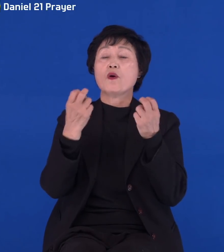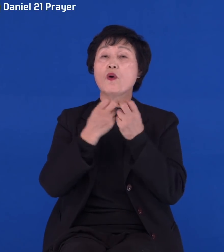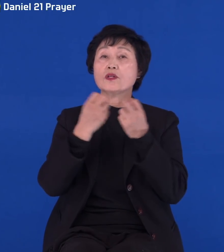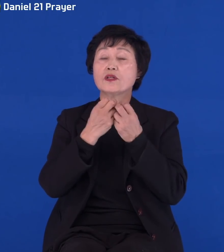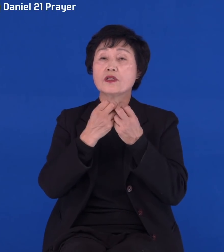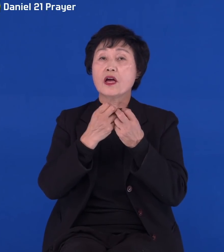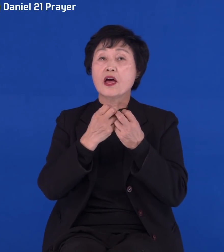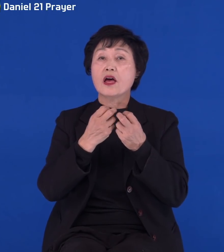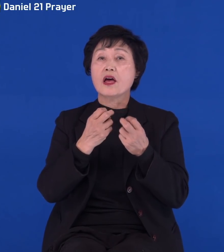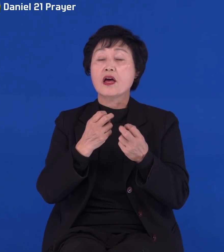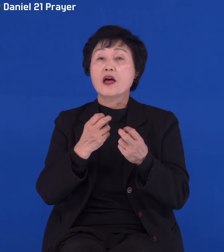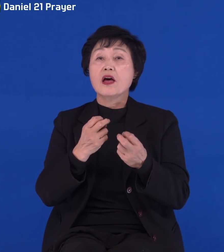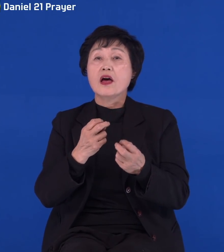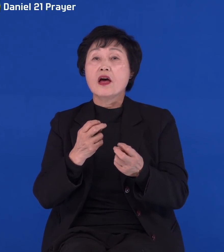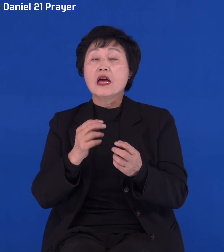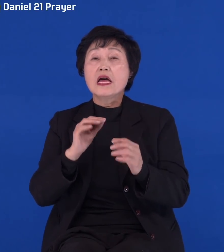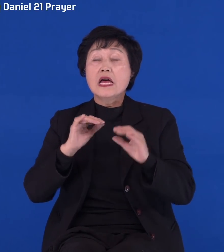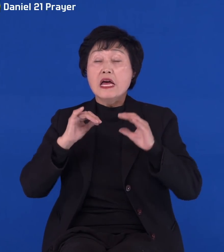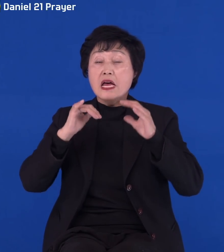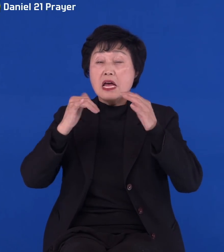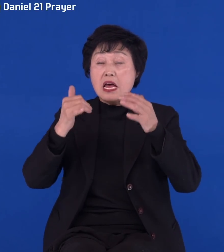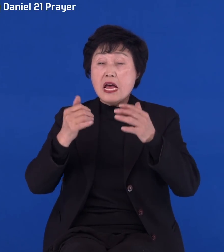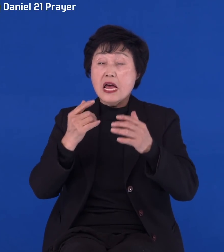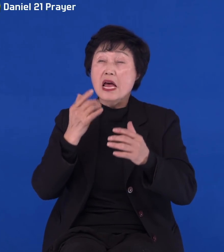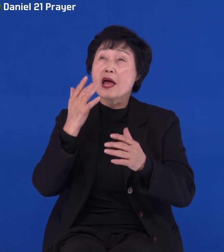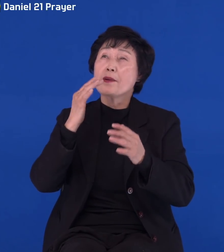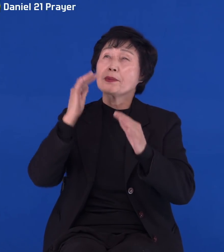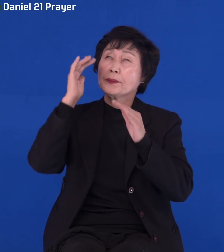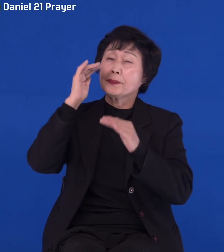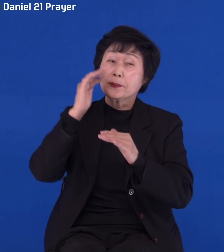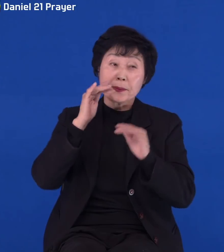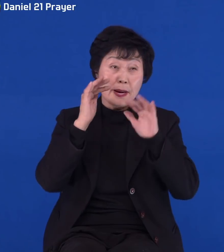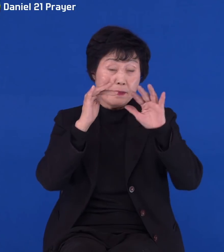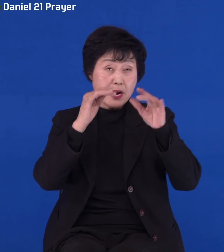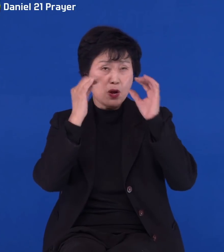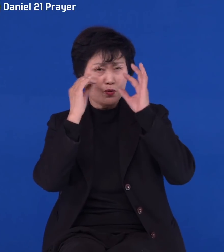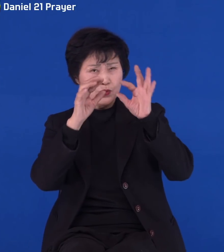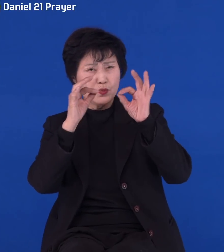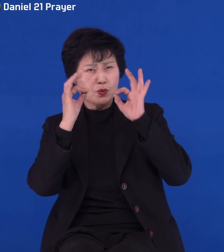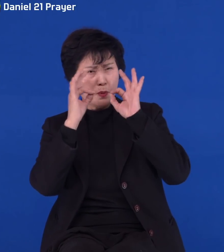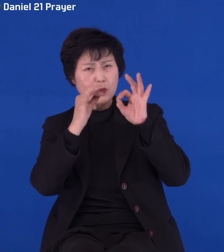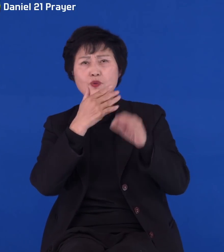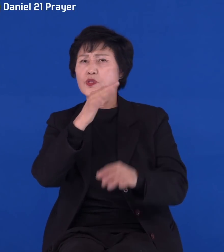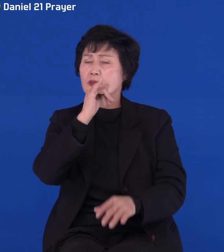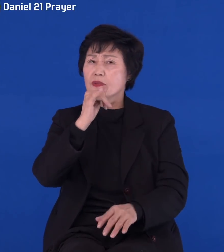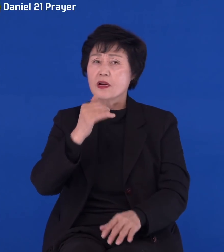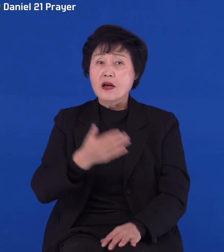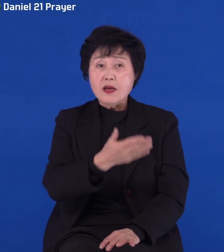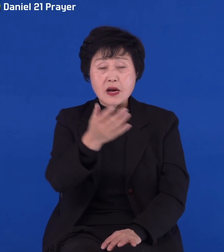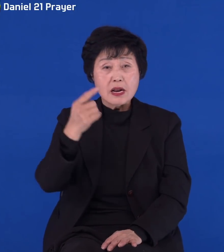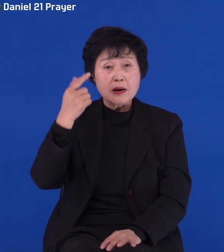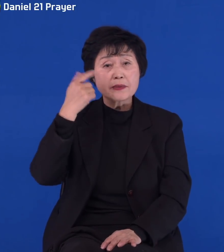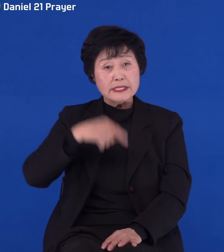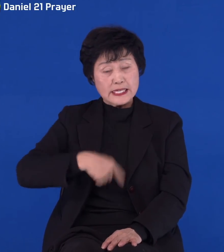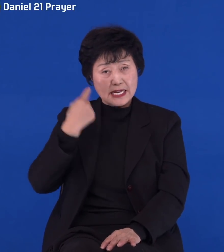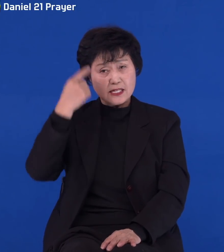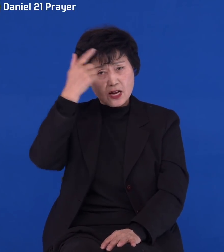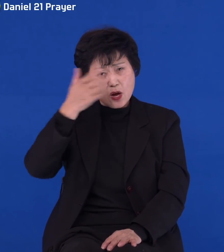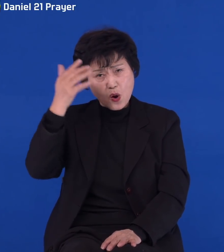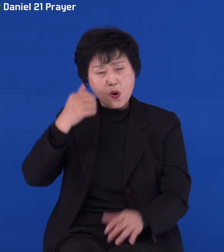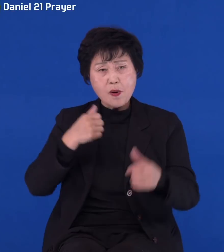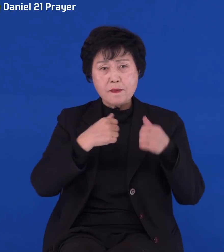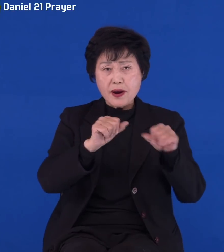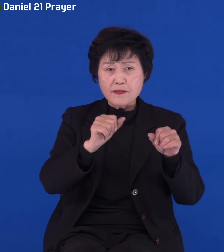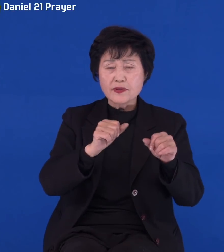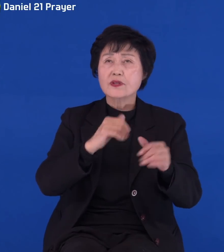같이 세상을 갈망하는 눈으로 뒤돌아볼 수 있겠습니까? 여러분은 자신의 영혼을 파멸시키고 하나님의 아들을 죽게 한 그